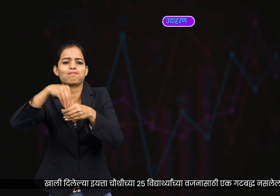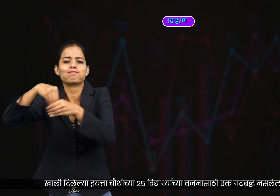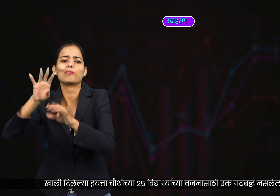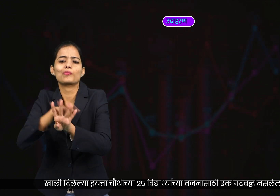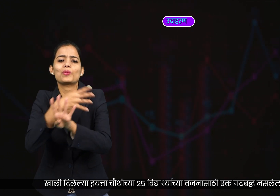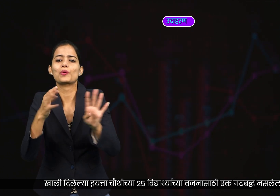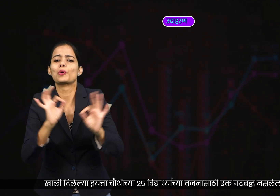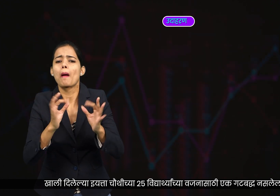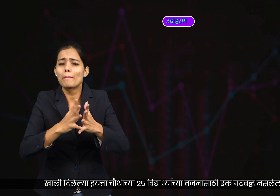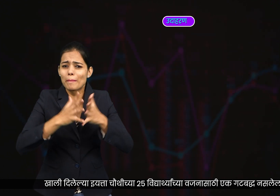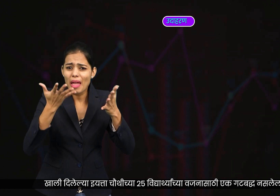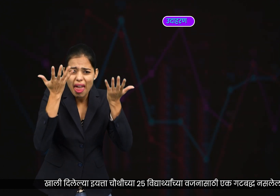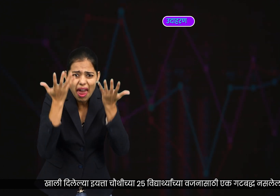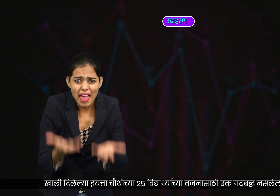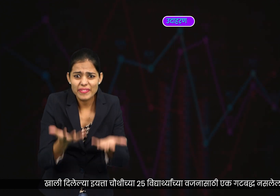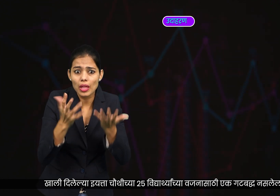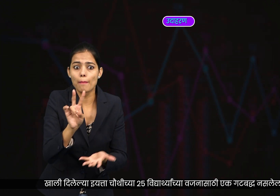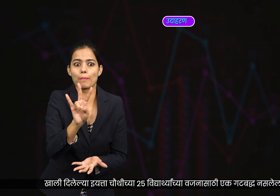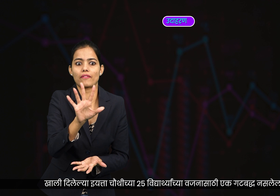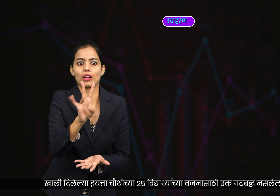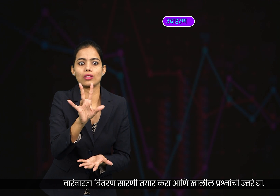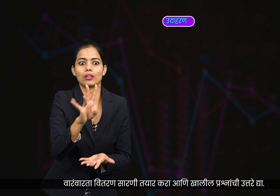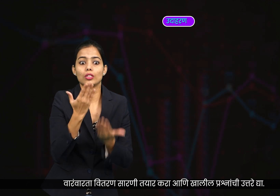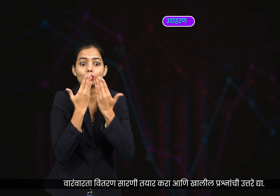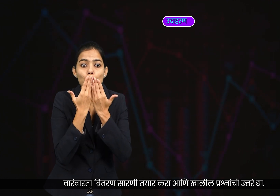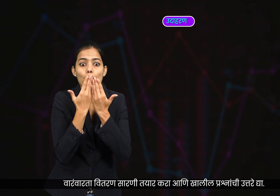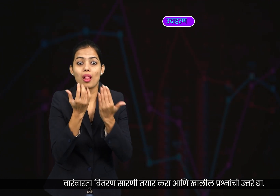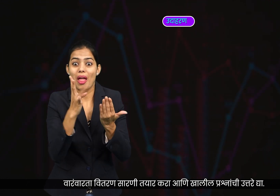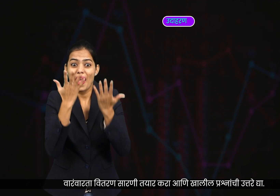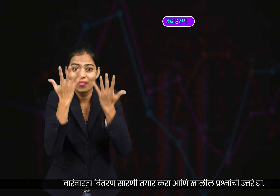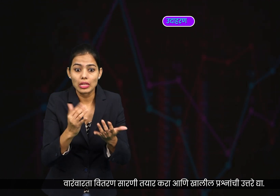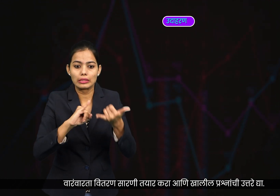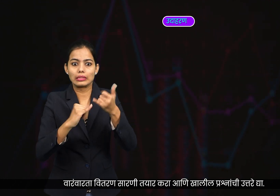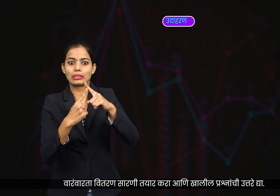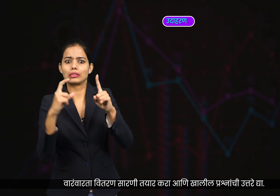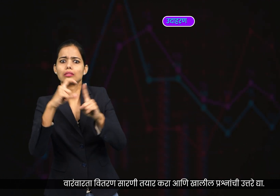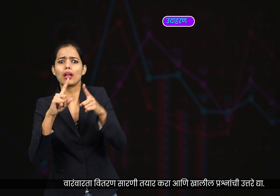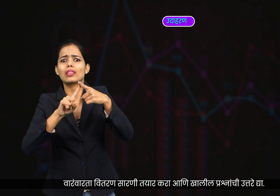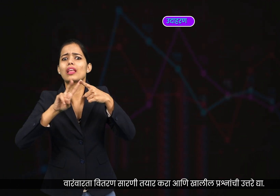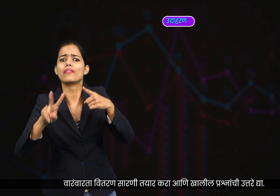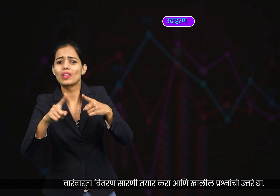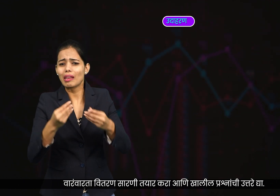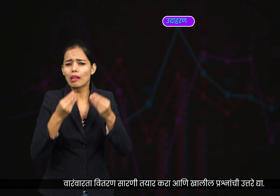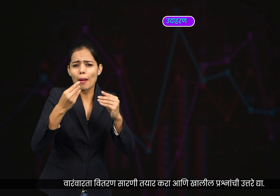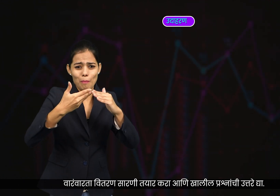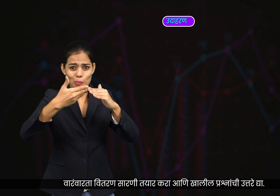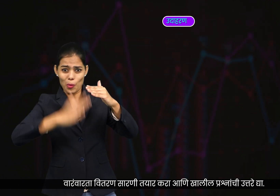विद्यार्थ्यांच्या वजनासाठी एक गटबद्ध नसलेला वारंवारता वितरण सारणी तयार करा आणि खालील प्रश्नांची उत्तरे